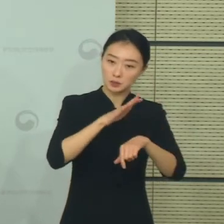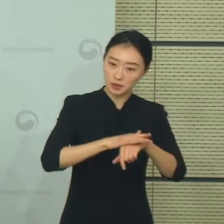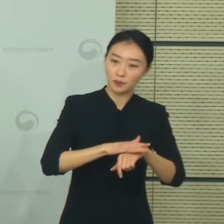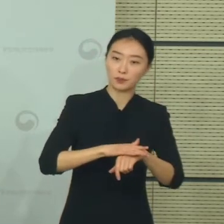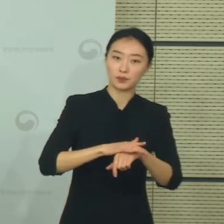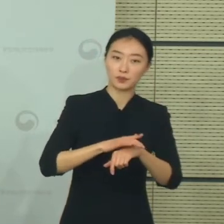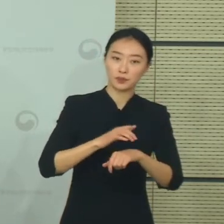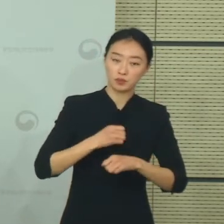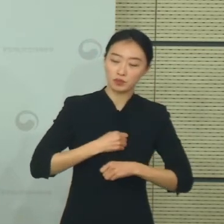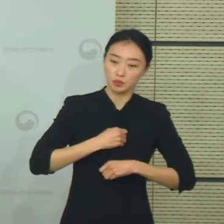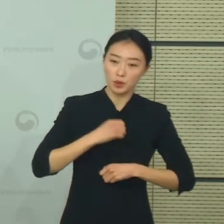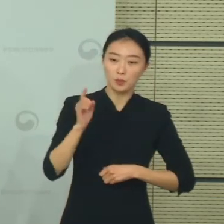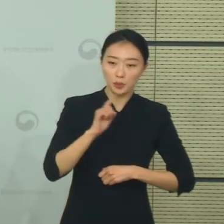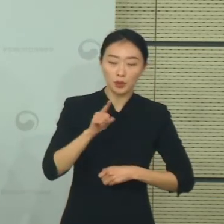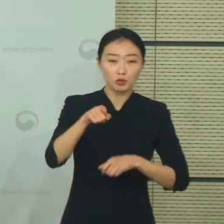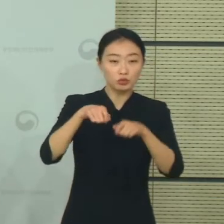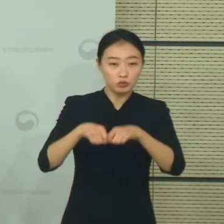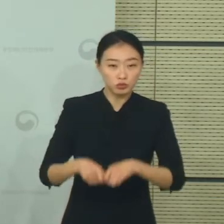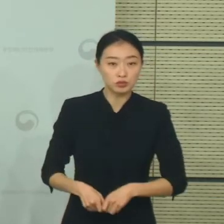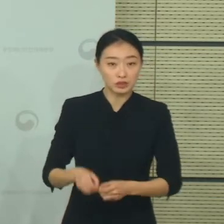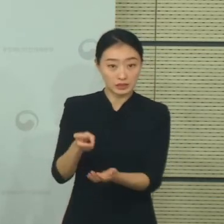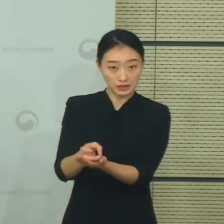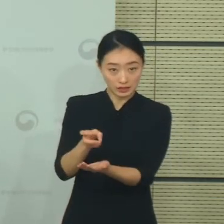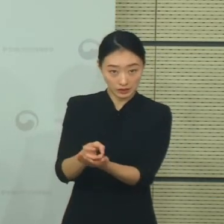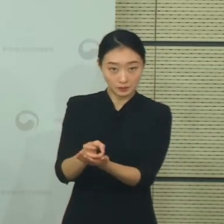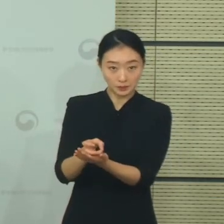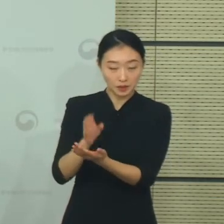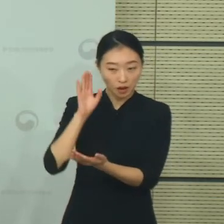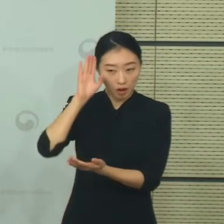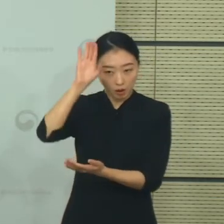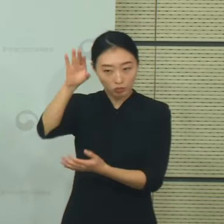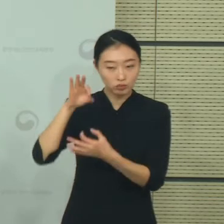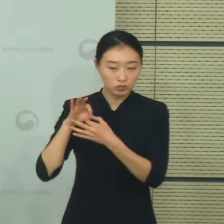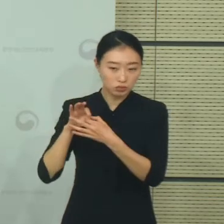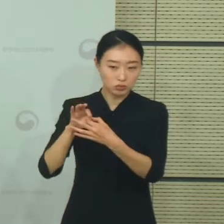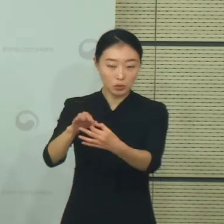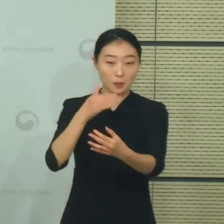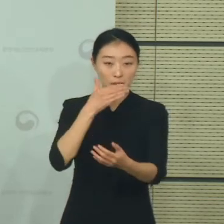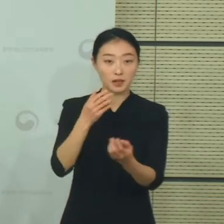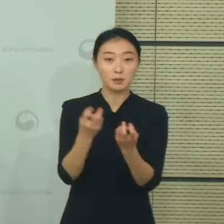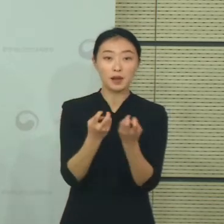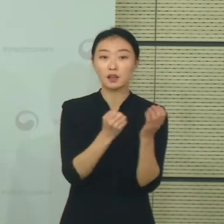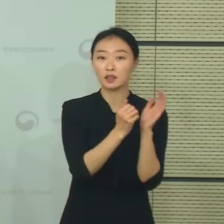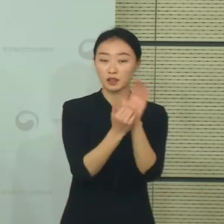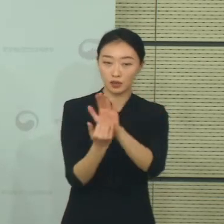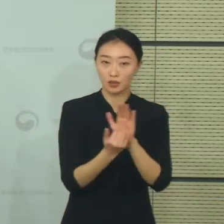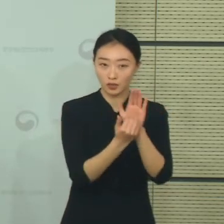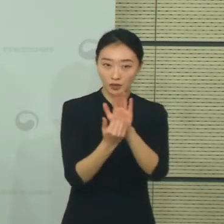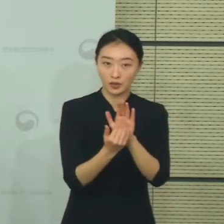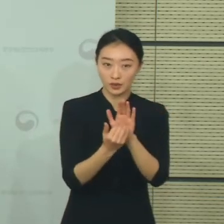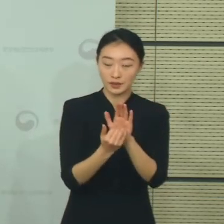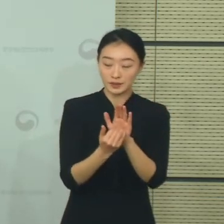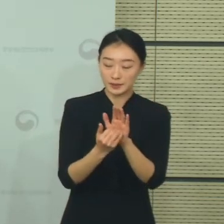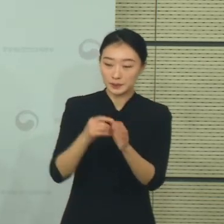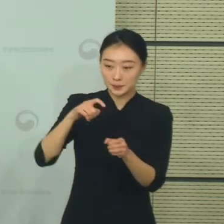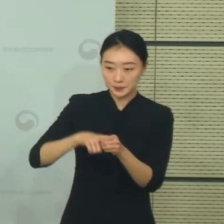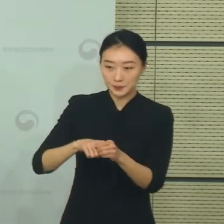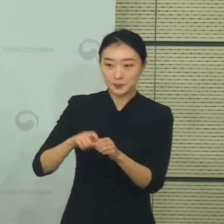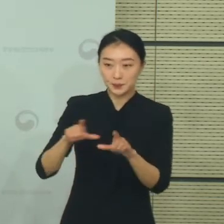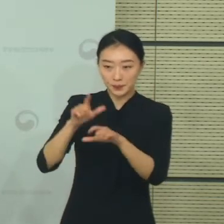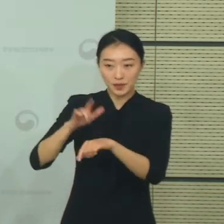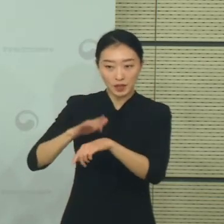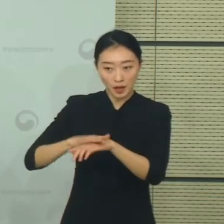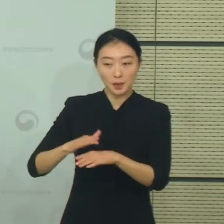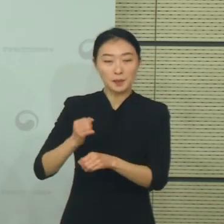대해서는 좀 더 구체적인 어떤 지침을 통해서 지속 가능한 방역, 즉 생활 방역이 이제 가능할 것이라고 봅니다. 그래서